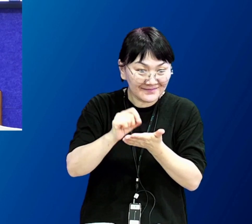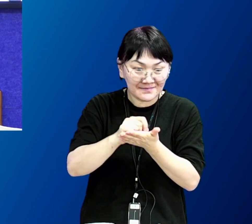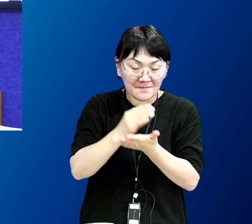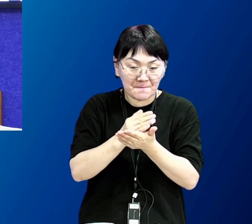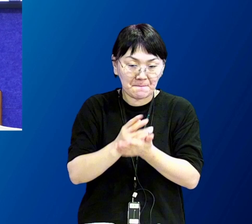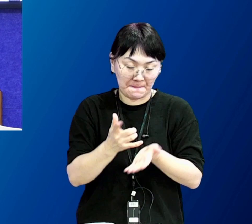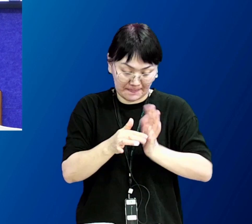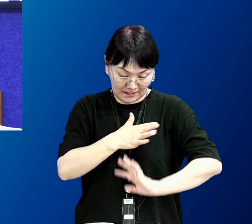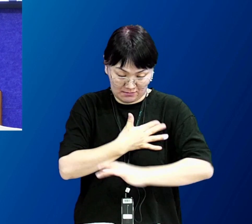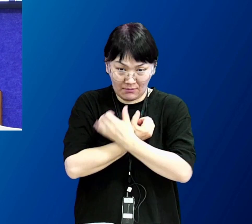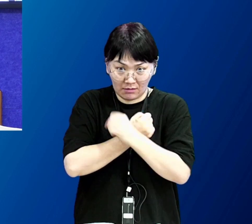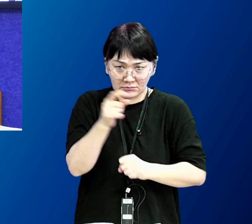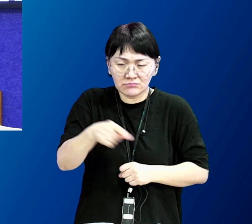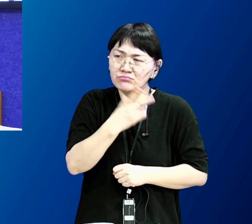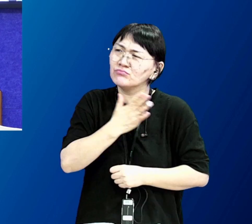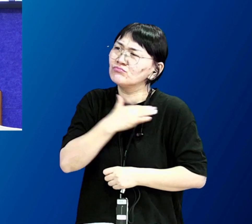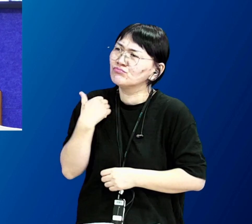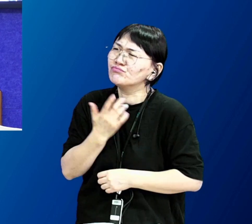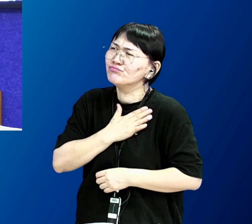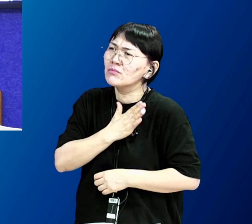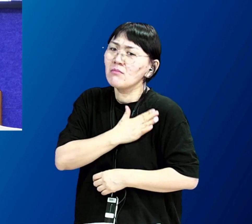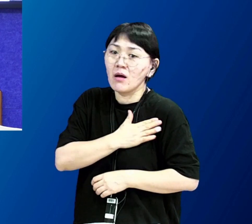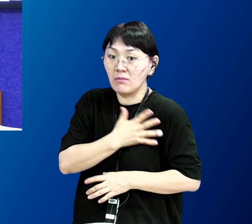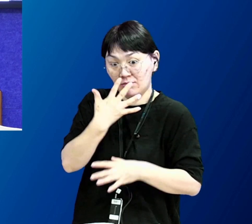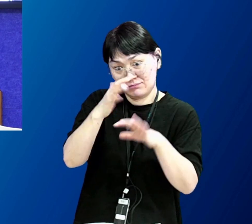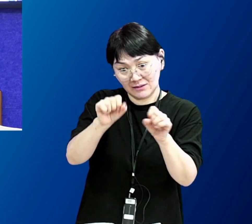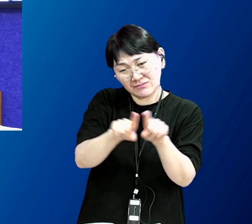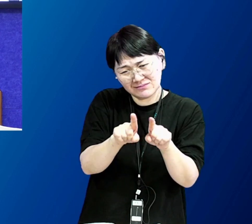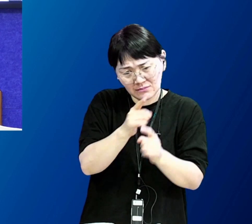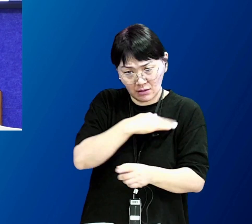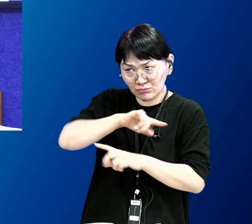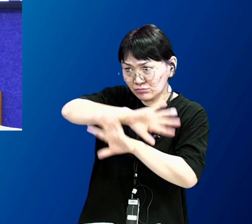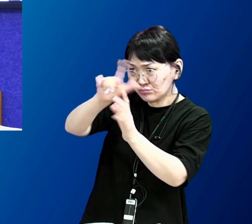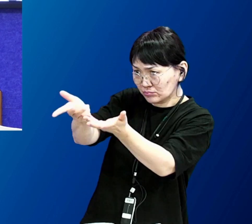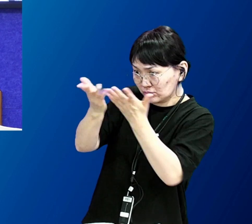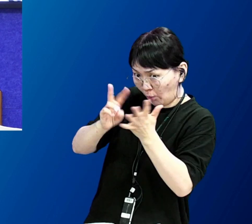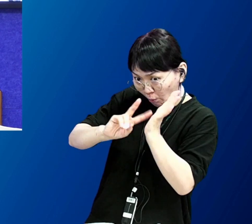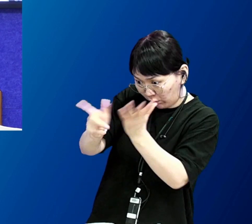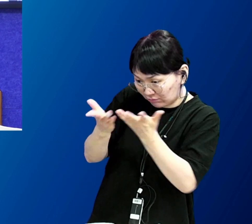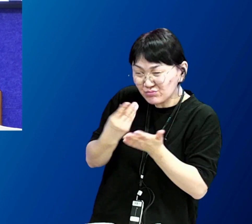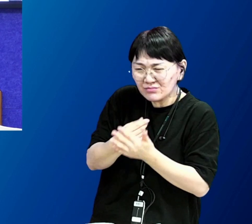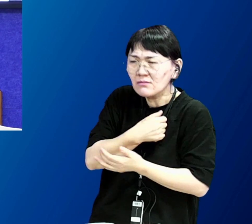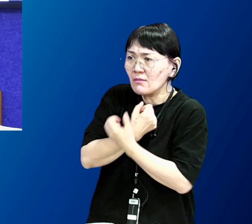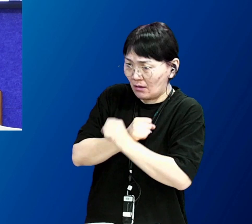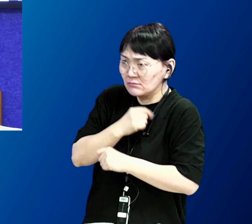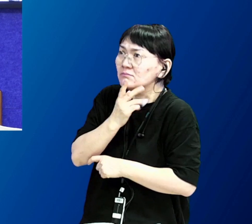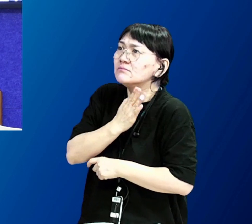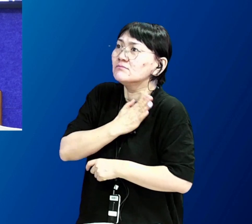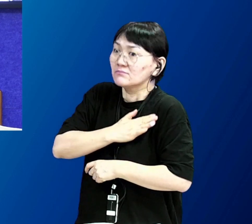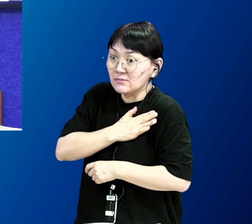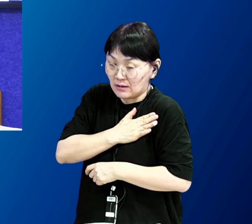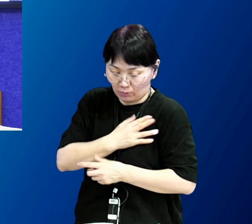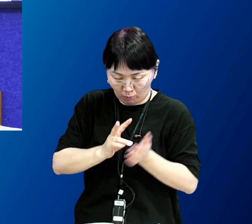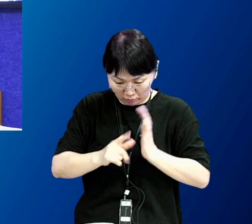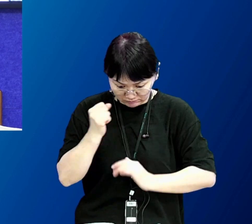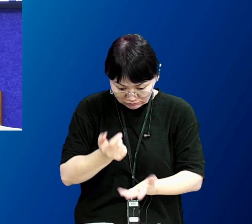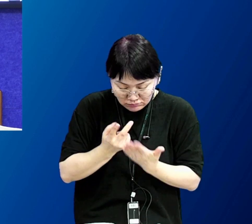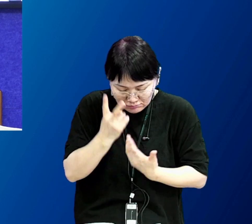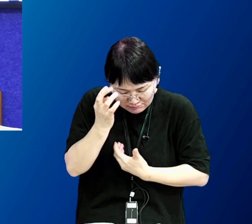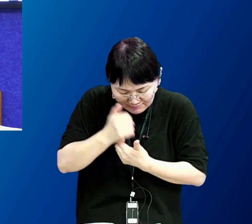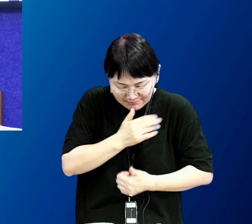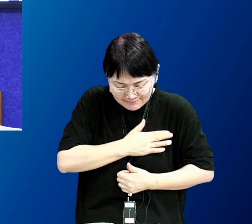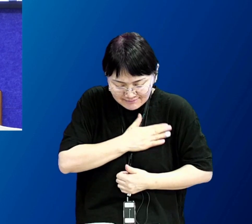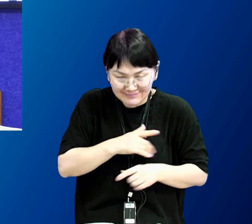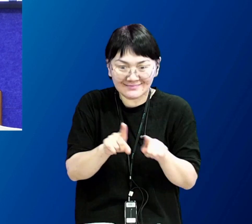Авралыг авсан хүн үнэхээр эзнийг хайрлж байна гэдэг нь эзний бидэнд илсэн тэр үгийг хайрладаг хүн байна. Хойш